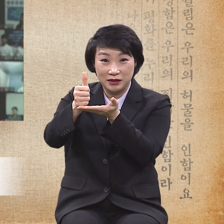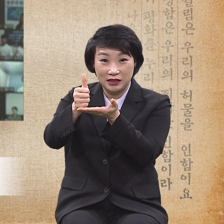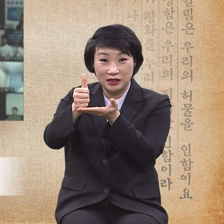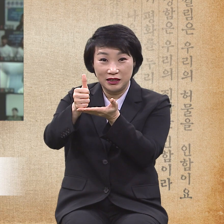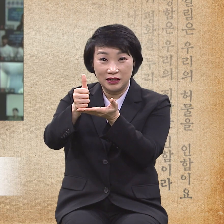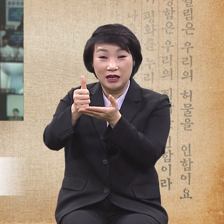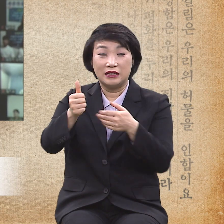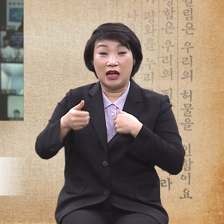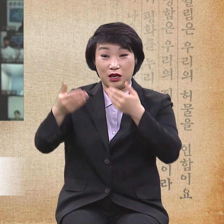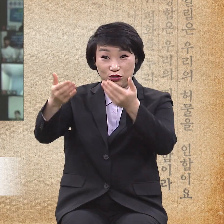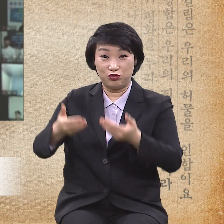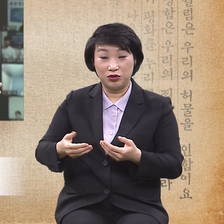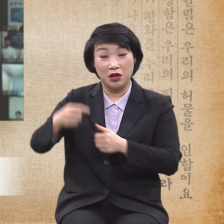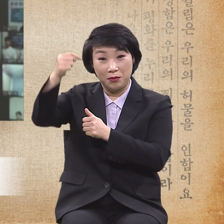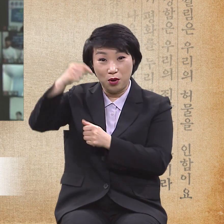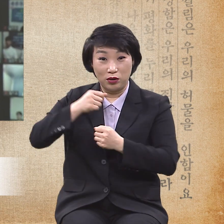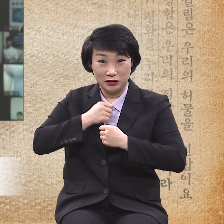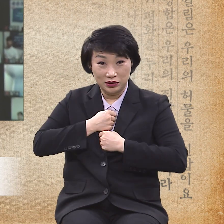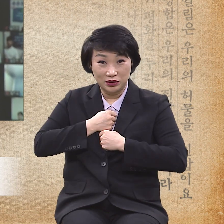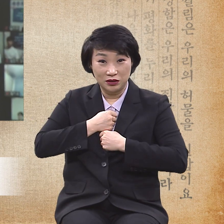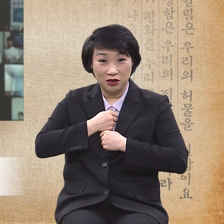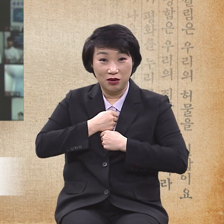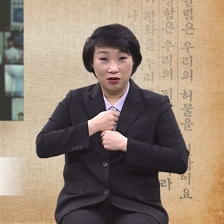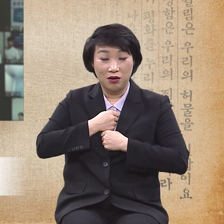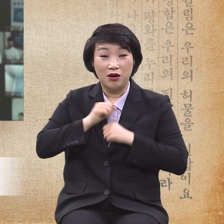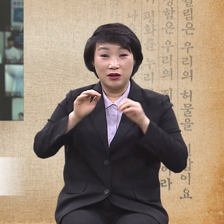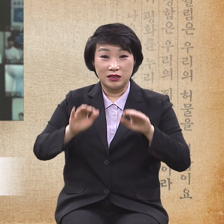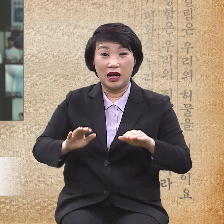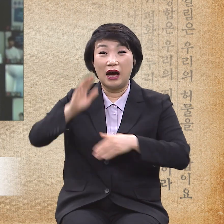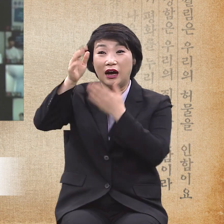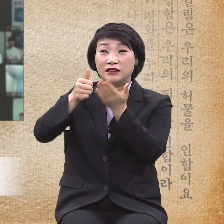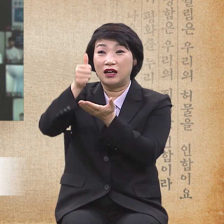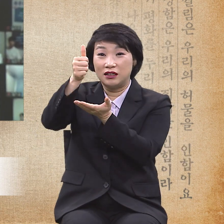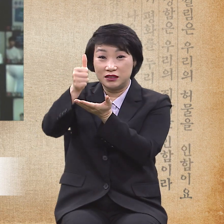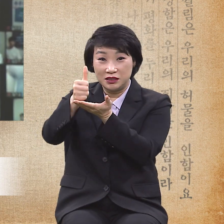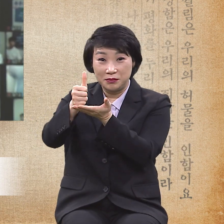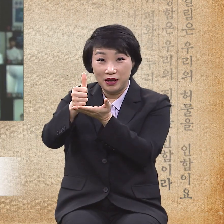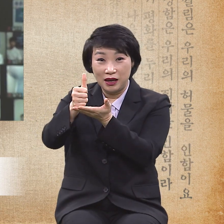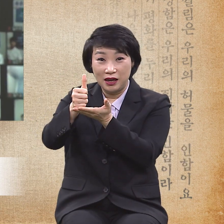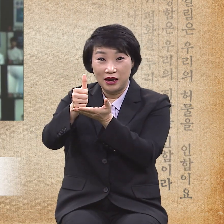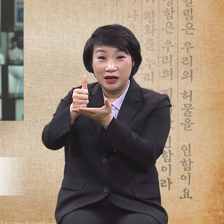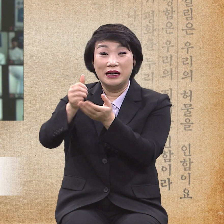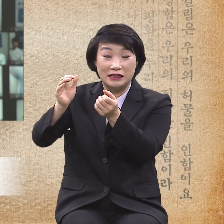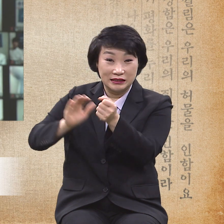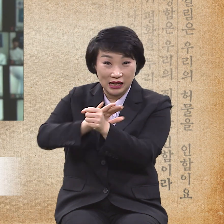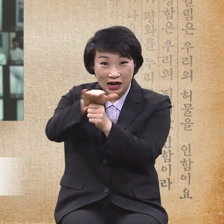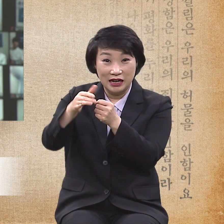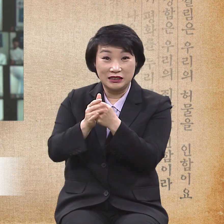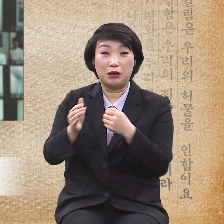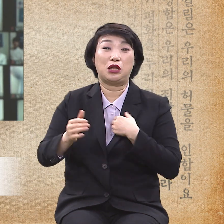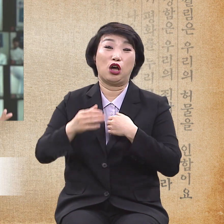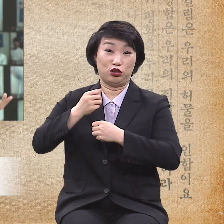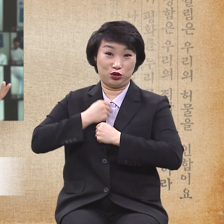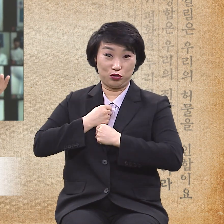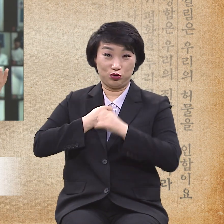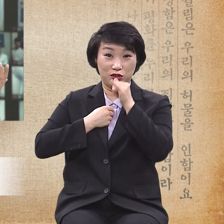하나님께서 내게 주신 계명을 지키는 것도 하나님을 사랑함으로